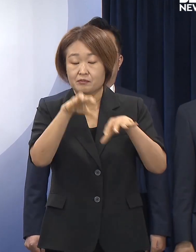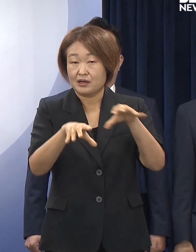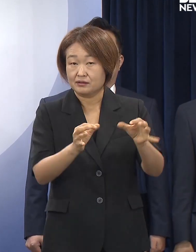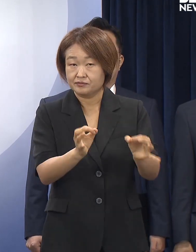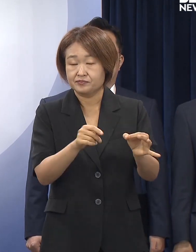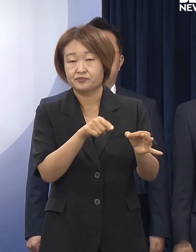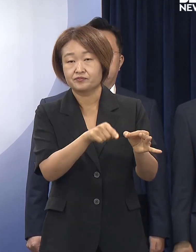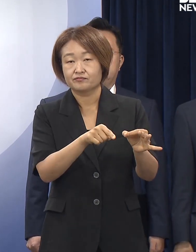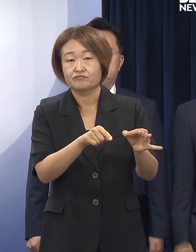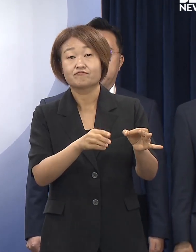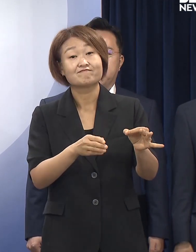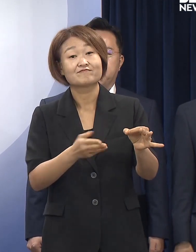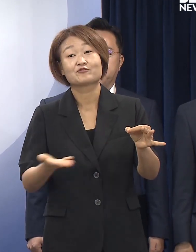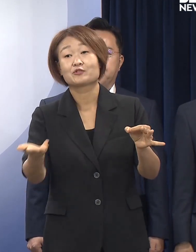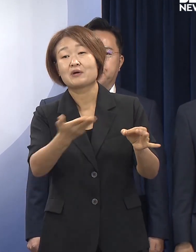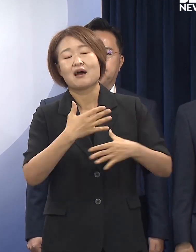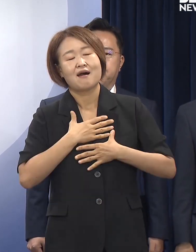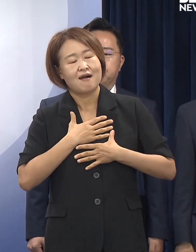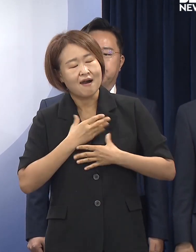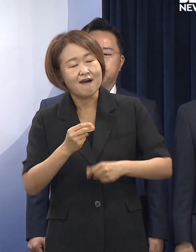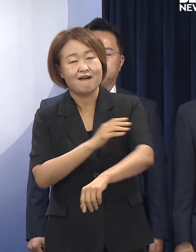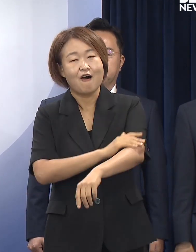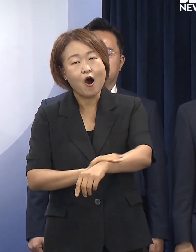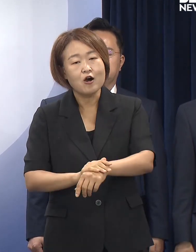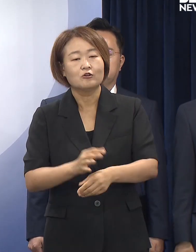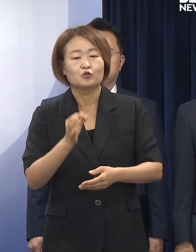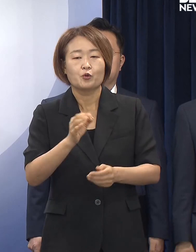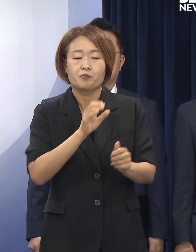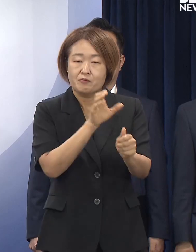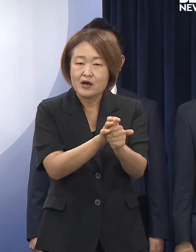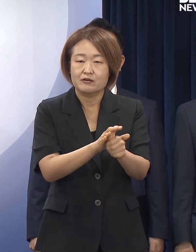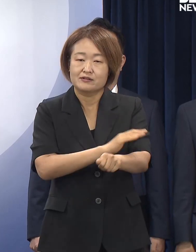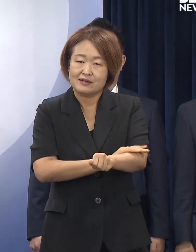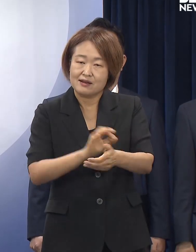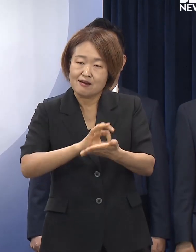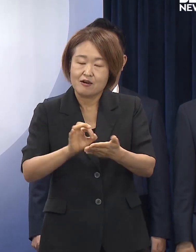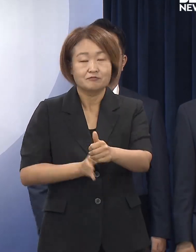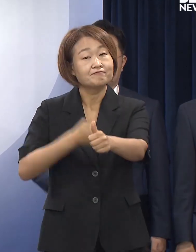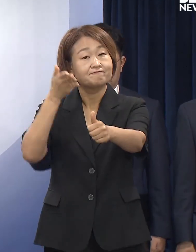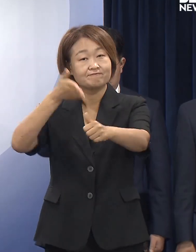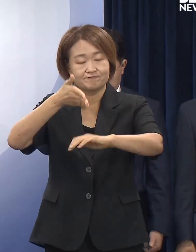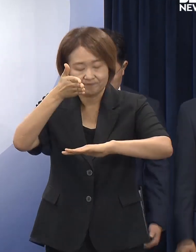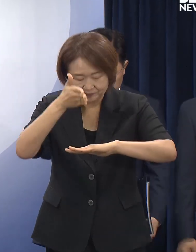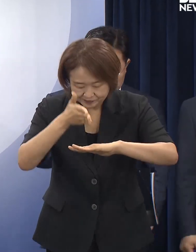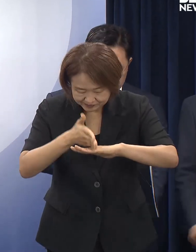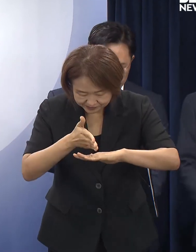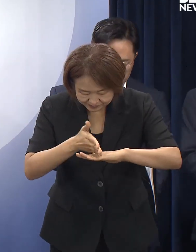새마을금고를 안심하고 이용하시기 바랍니다. 감사합니다.